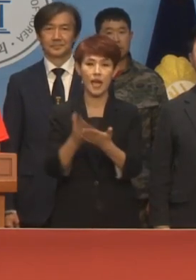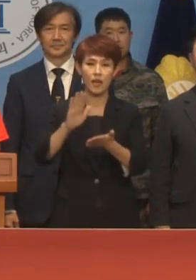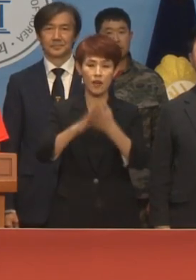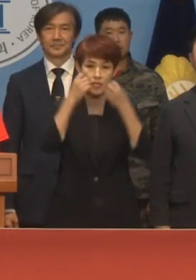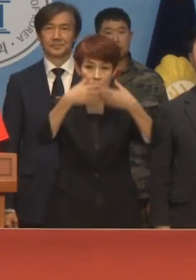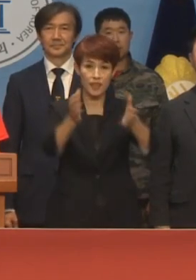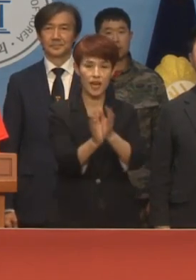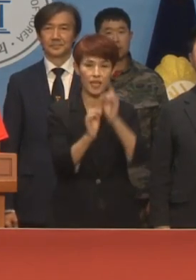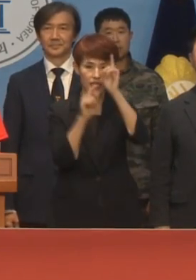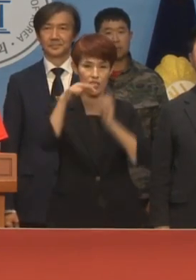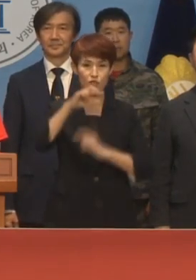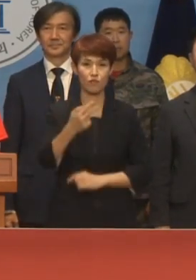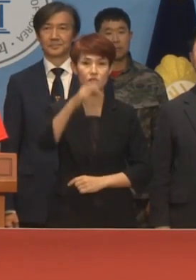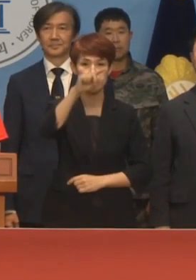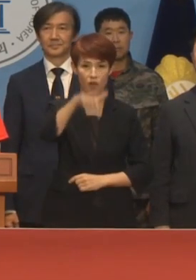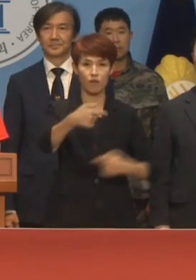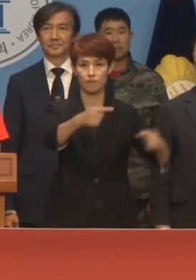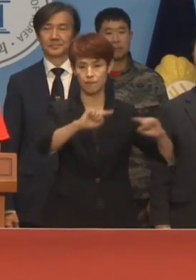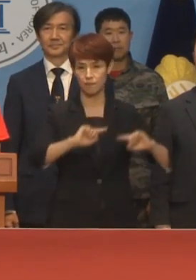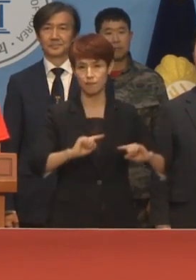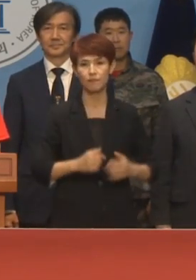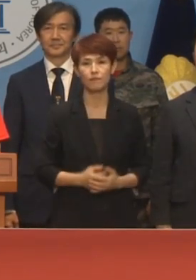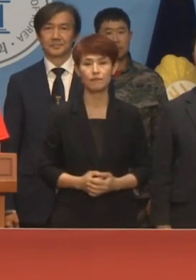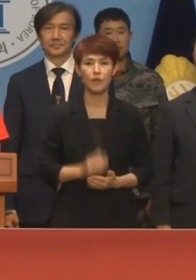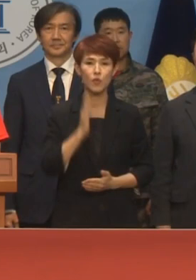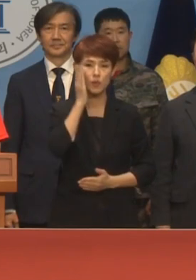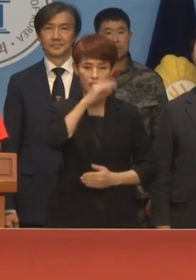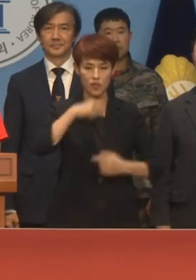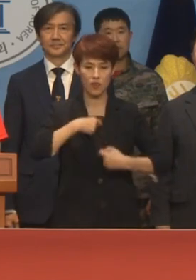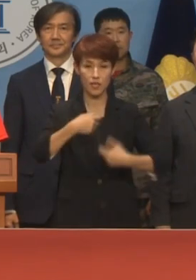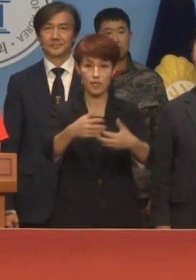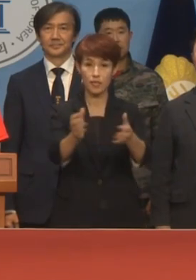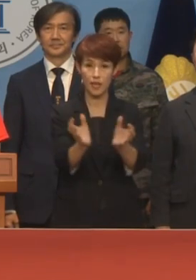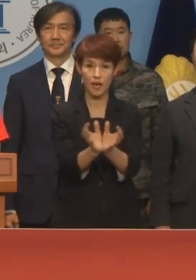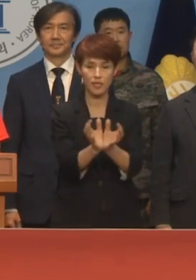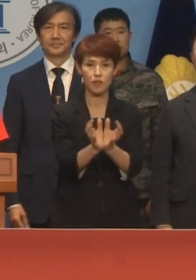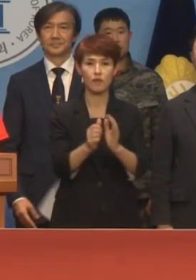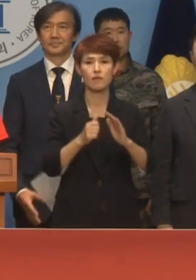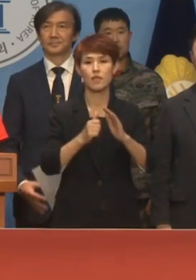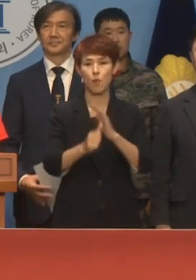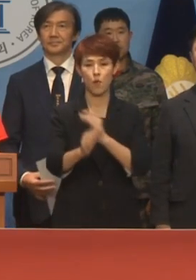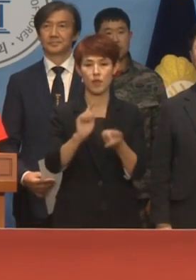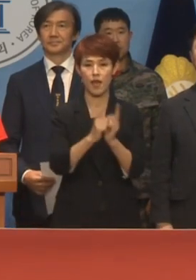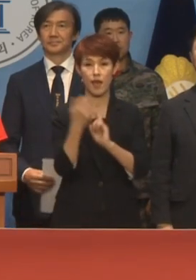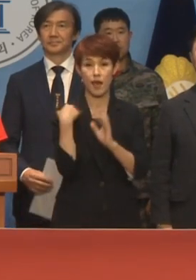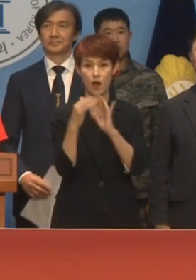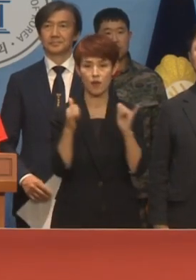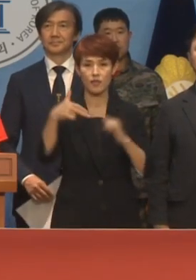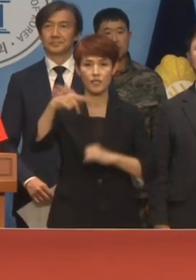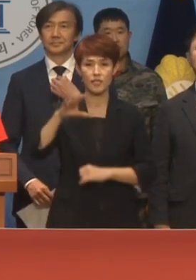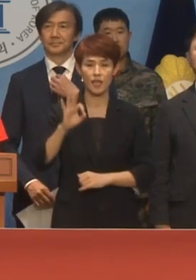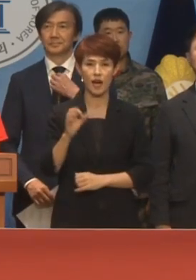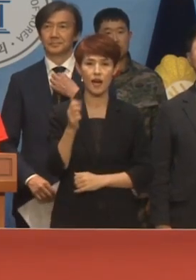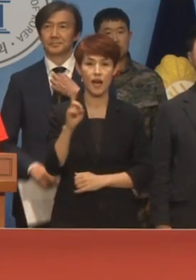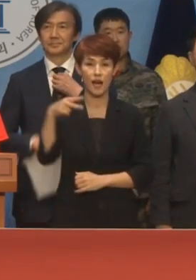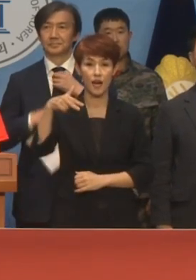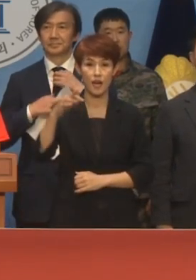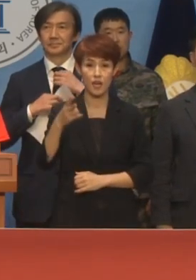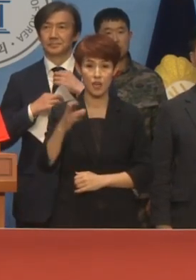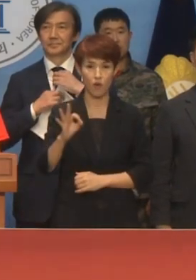이준석 대표님 참석해 주셨습니다. 녹색정의당에서 원내대표 직무대행을 맡고 계신 장혜영 의원님